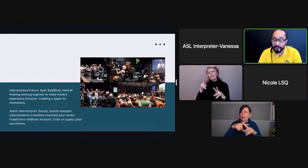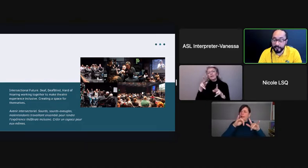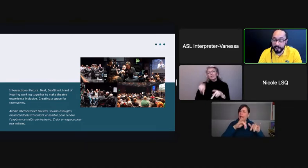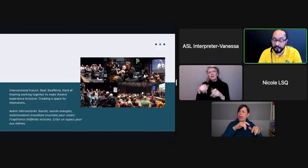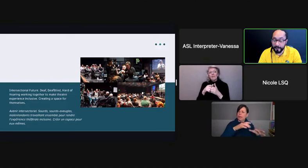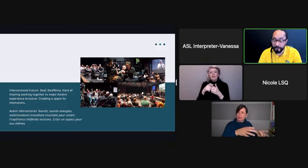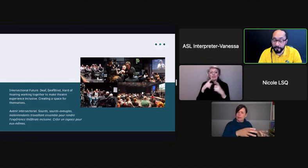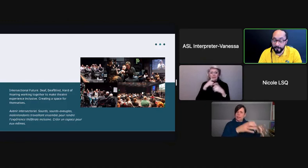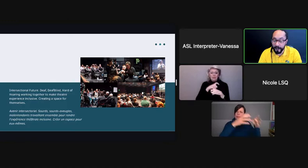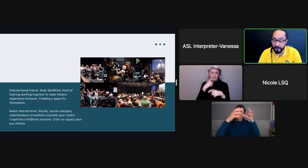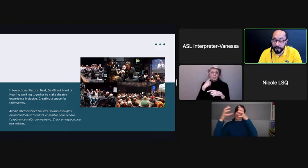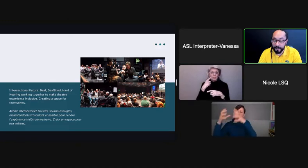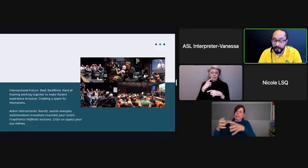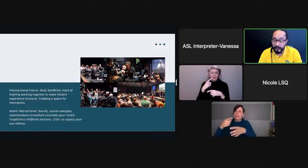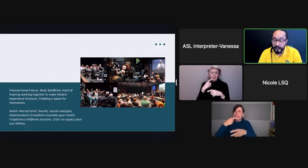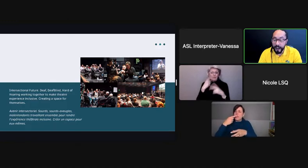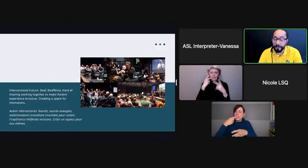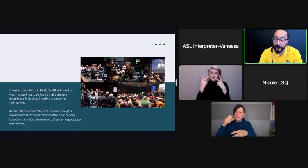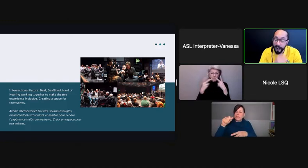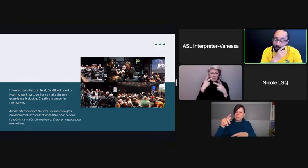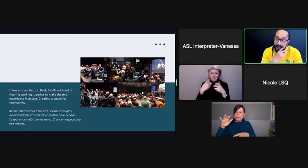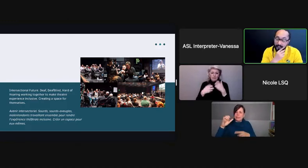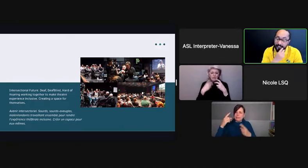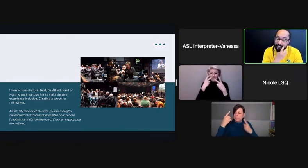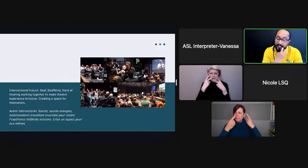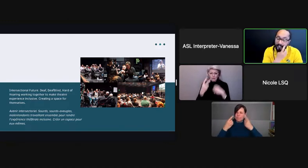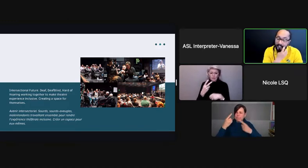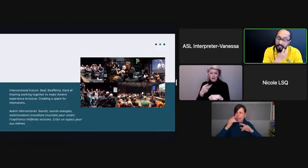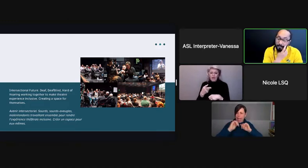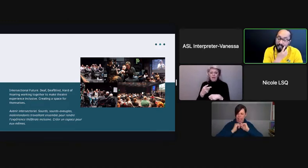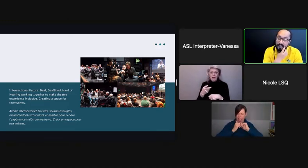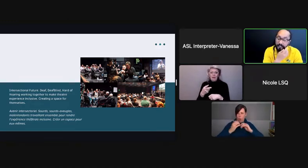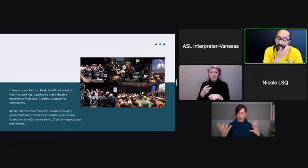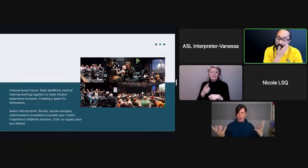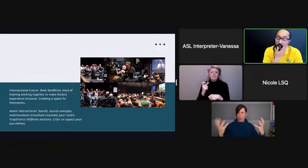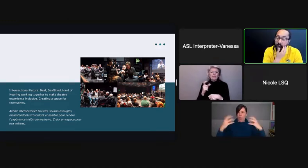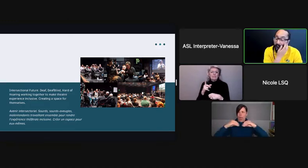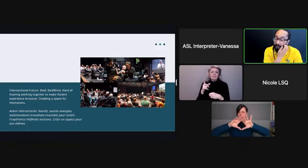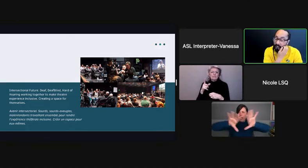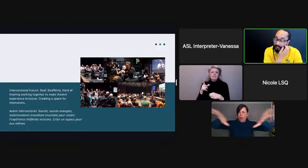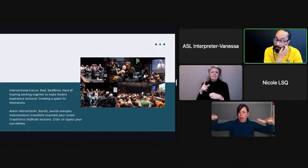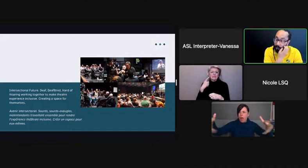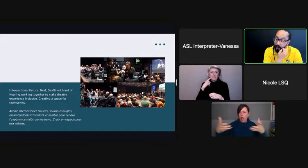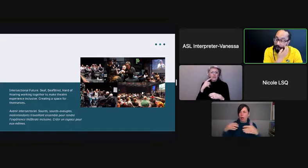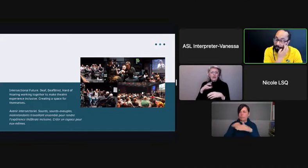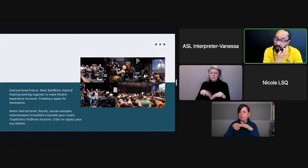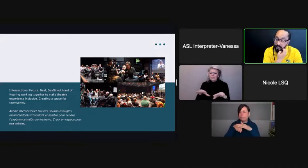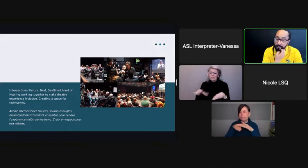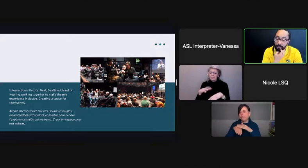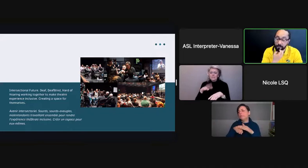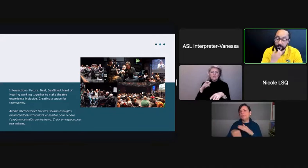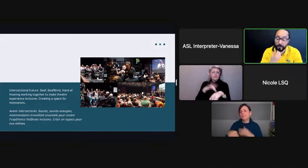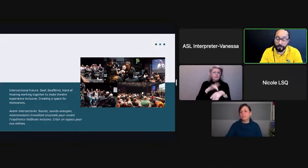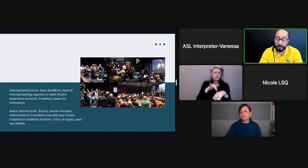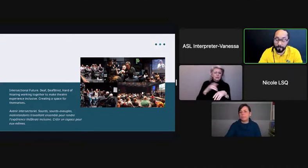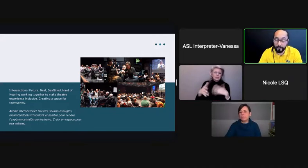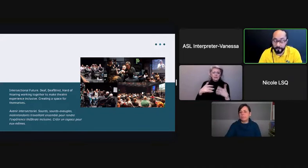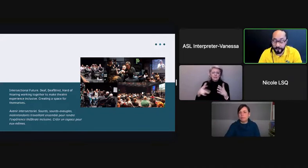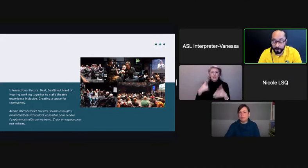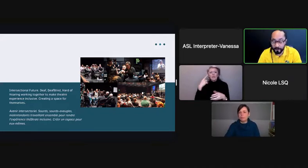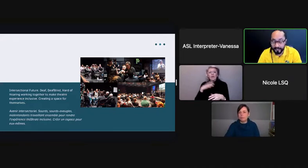difficultés au niveau de la visibilité, c'est d'explorer l'espace et d'avoir